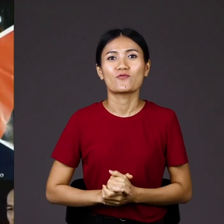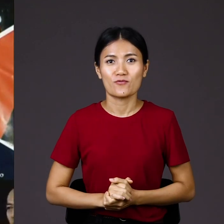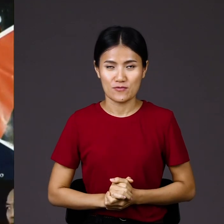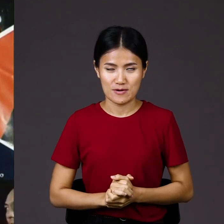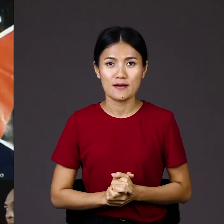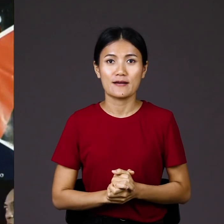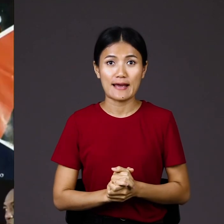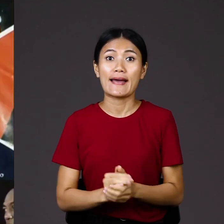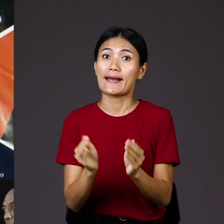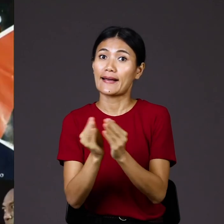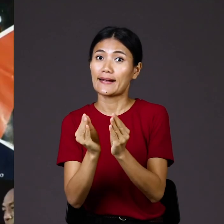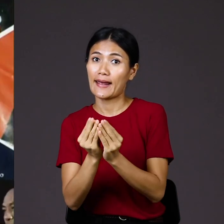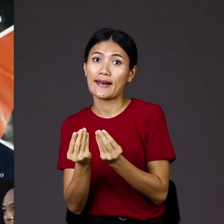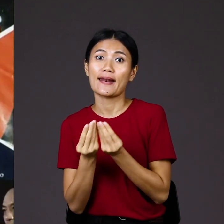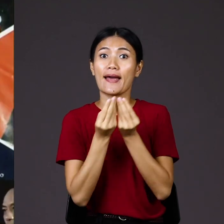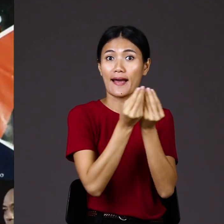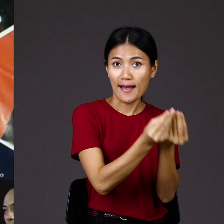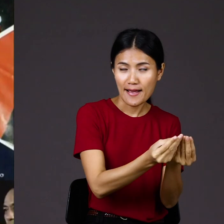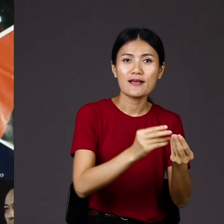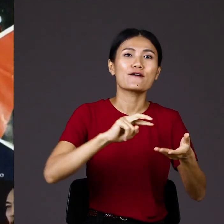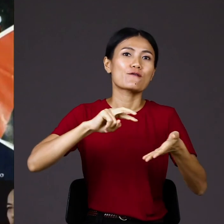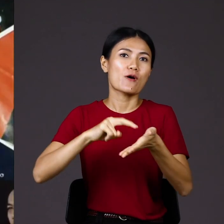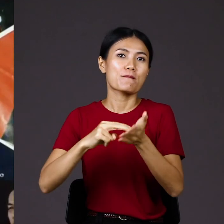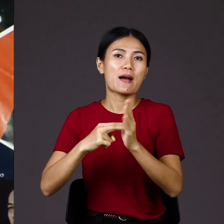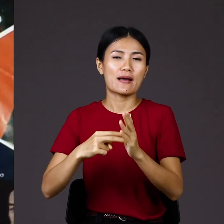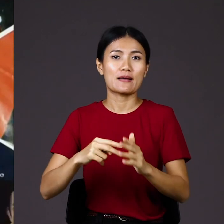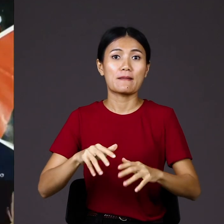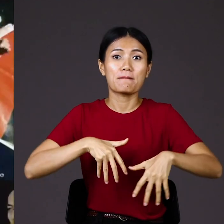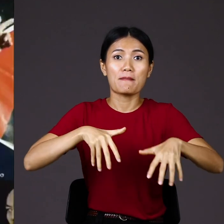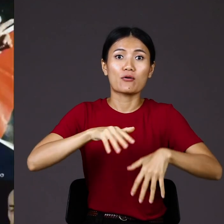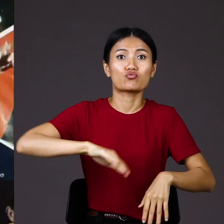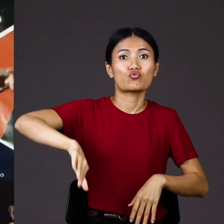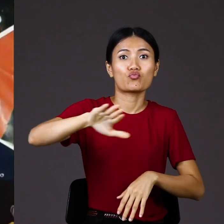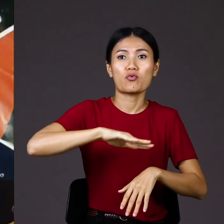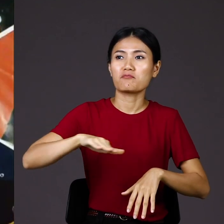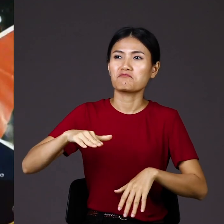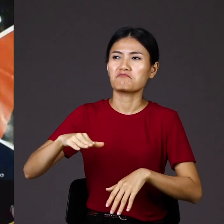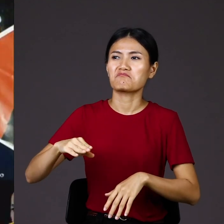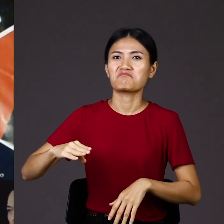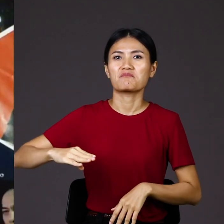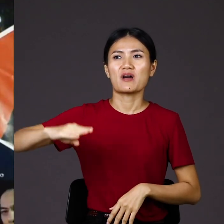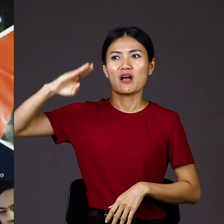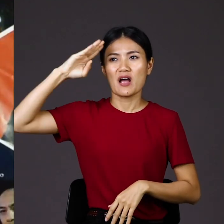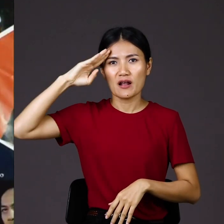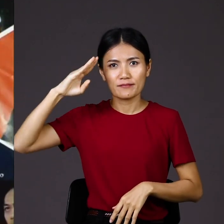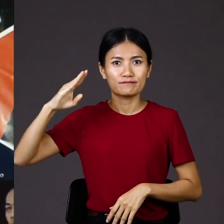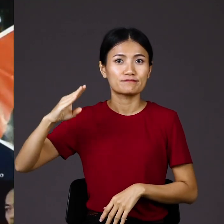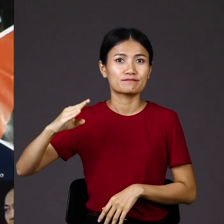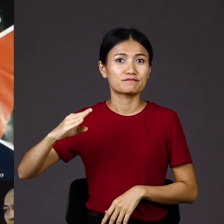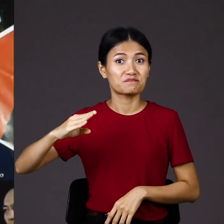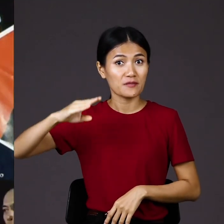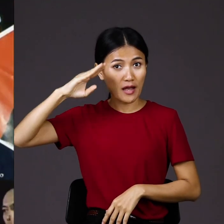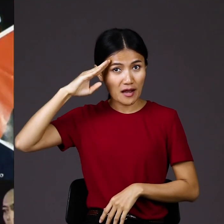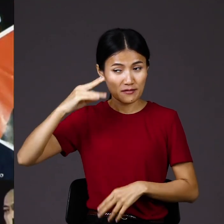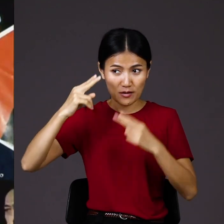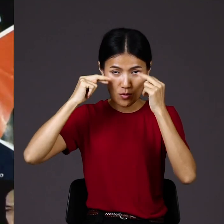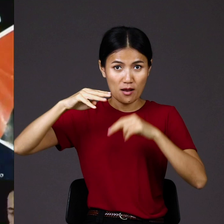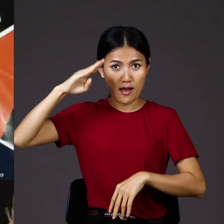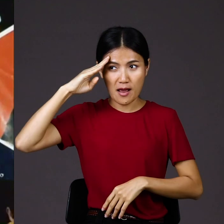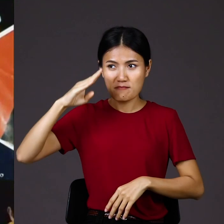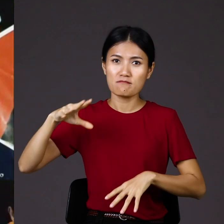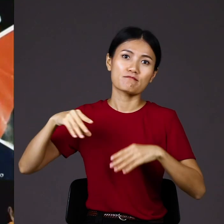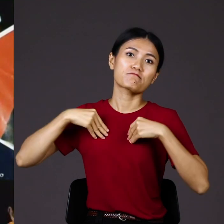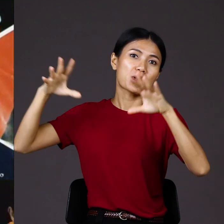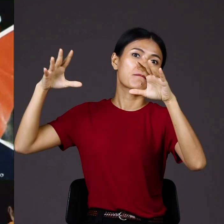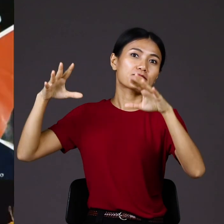ดังนั้นการเลือกไพบูลย์คือการตบหน้าเผด็จการคือการบอกว่าไม่เอาอีกแล้วกับประยุท